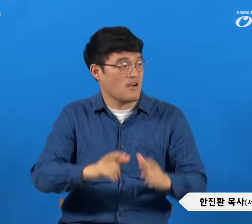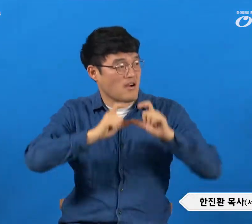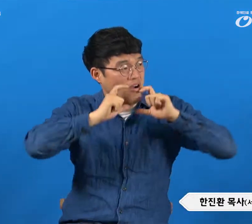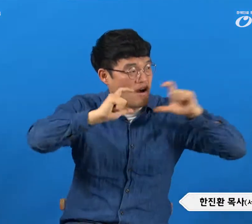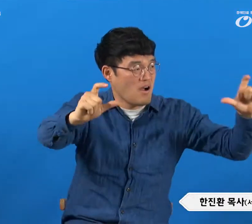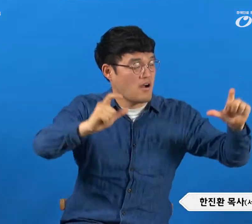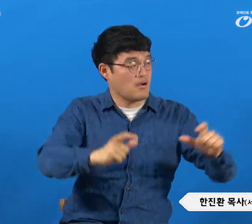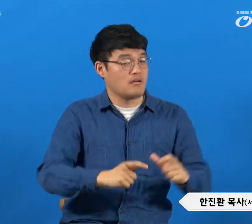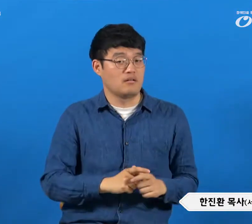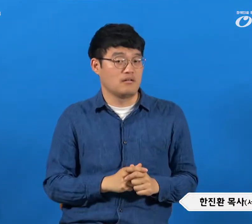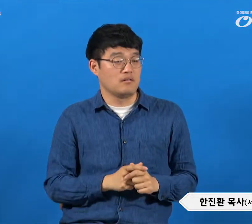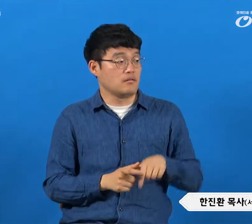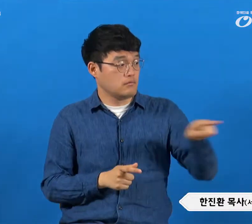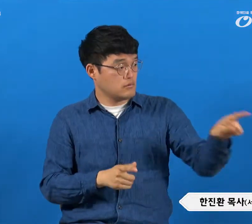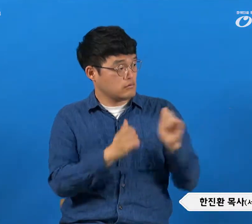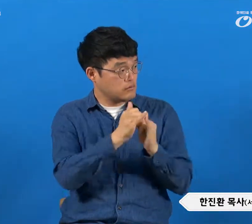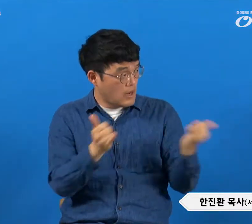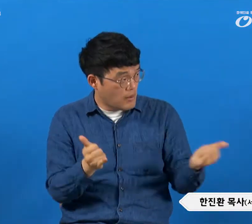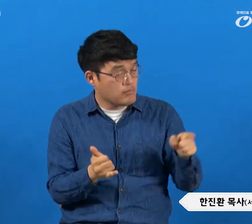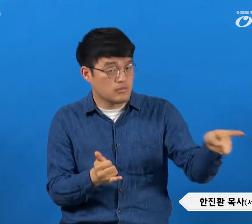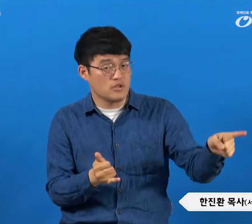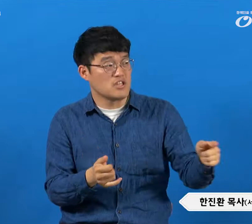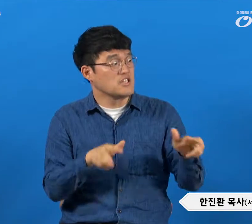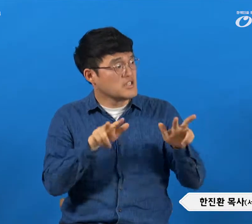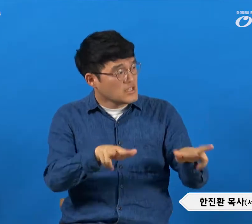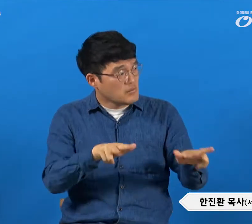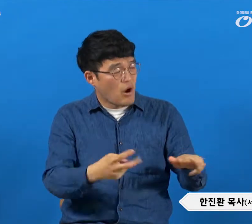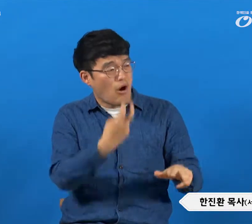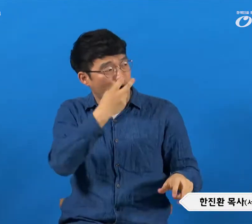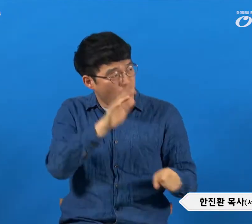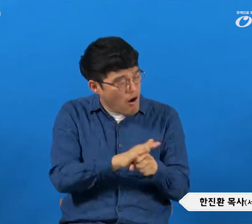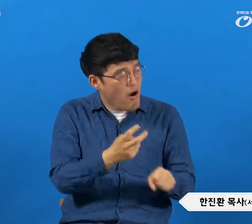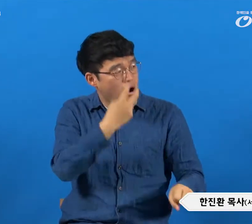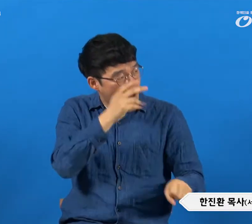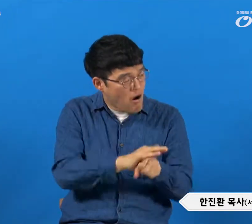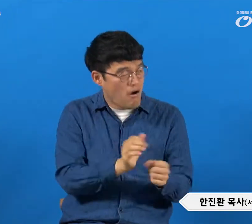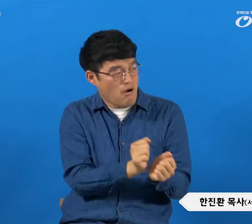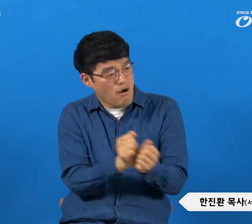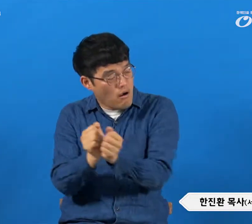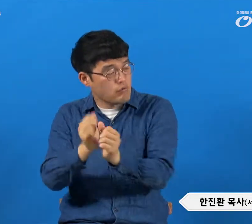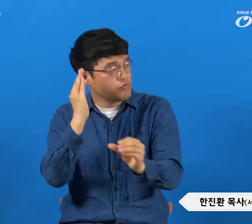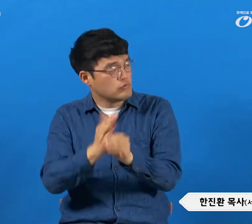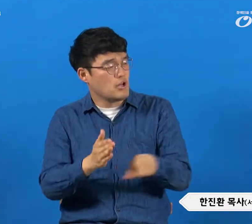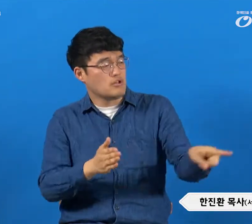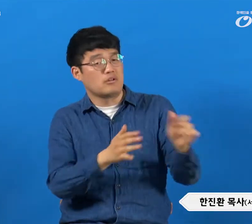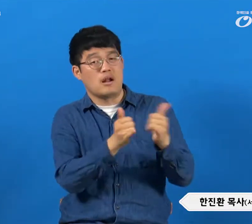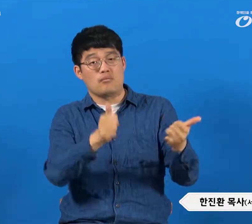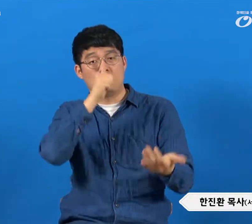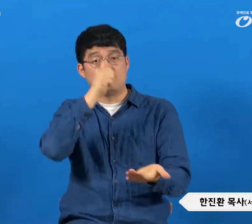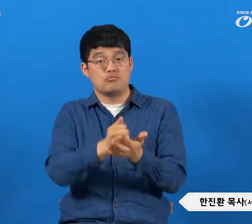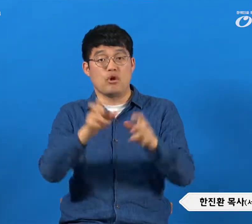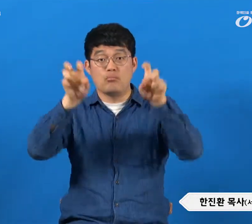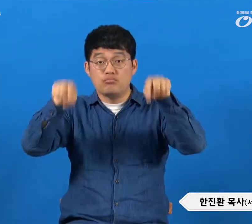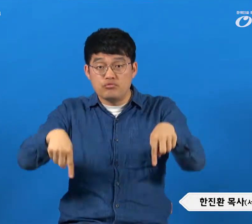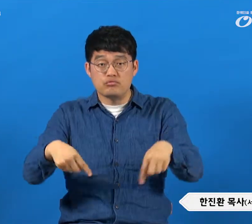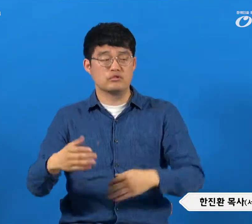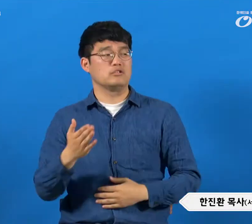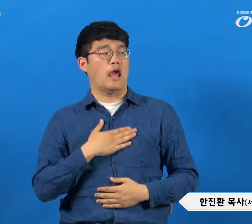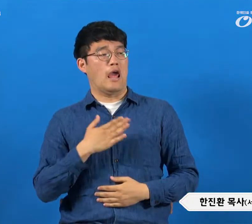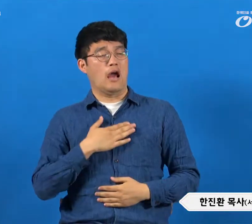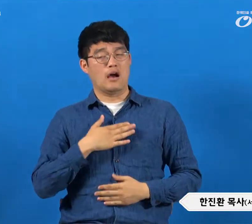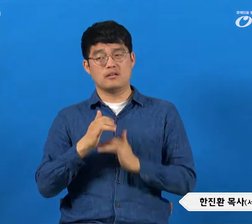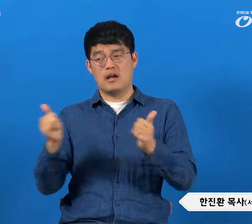없습니다, 저 사람 지금 살인죄 누명을 쓰고 지금 가고 있는데 저 사람은 죄가 없습니다, 사람은